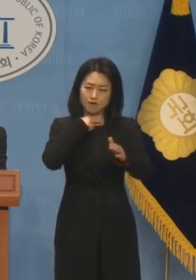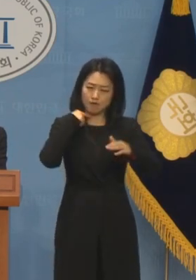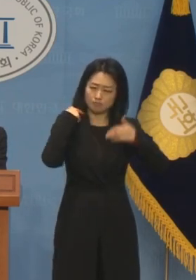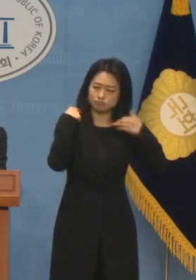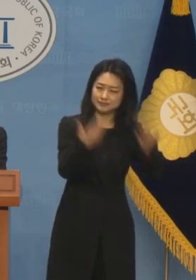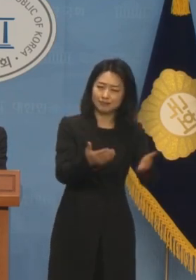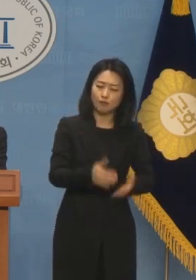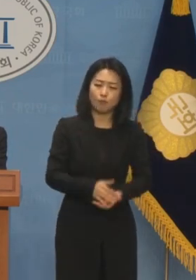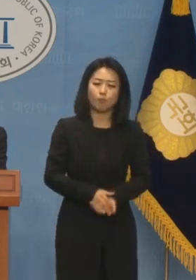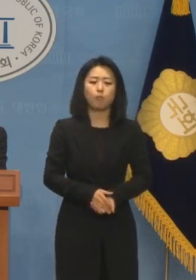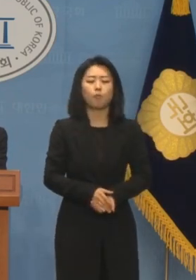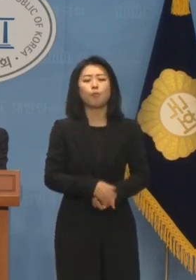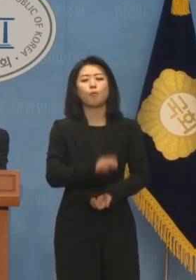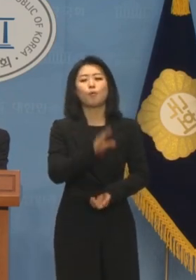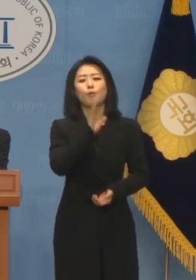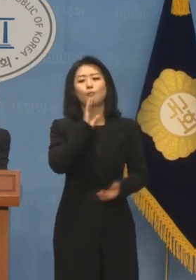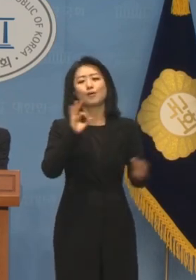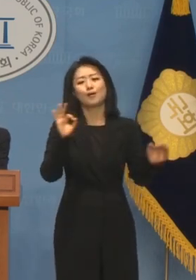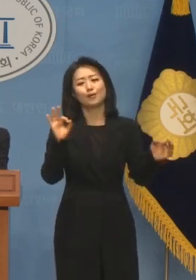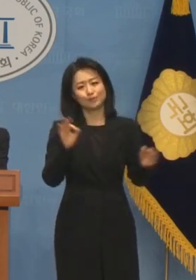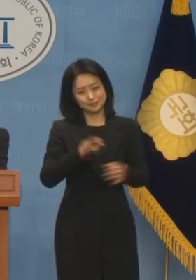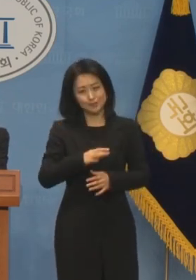한 번 놀랐습니다.